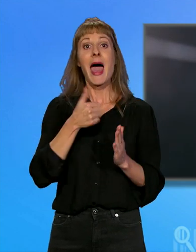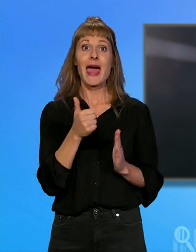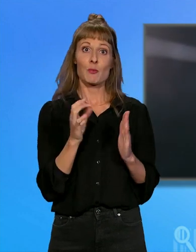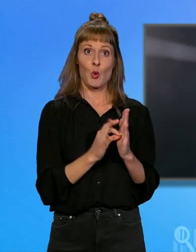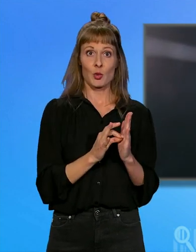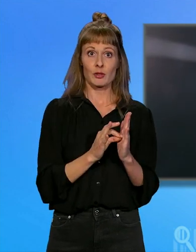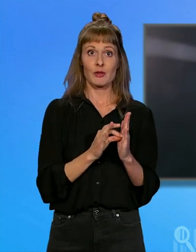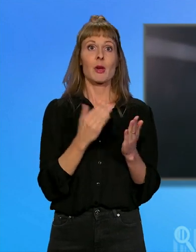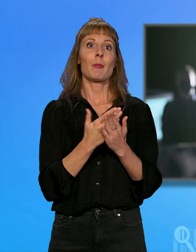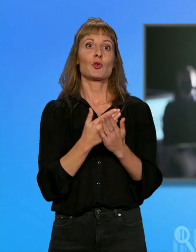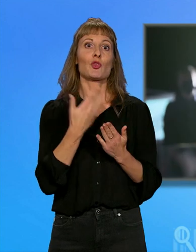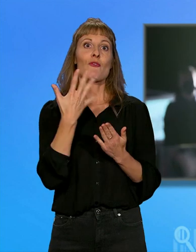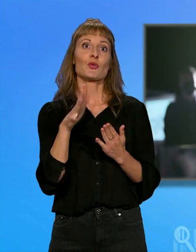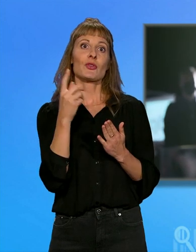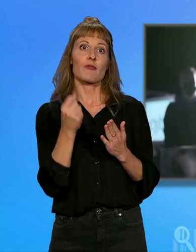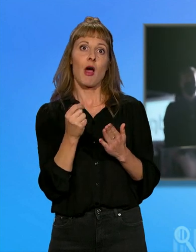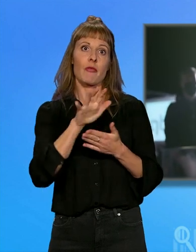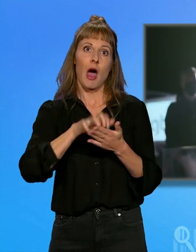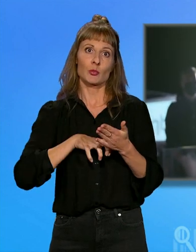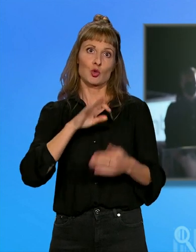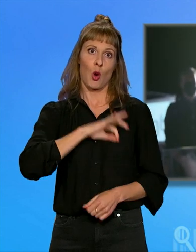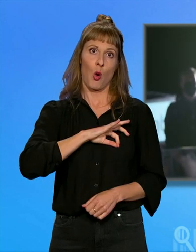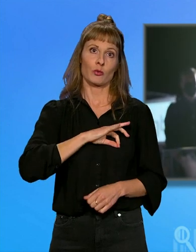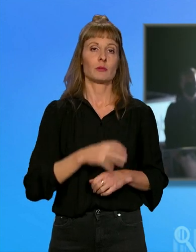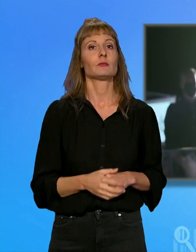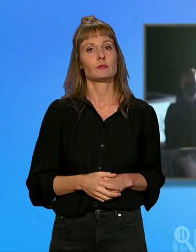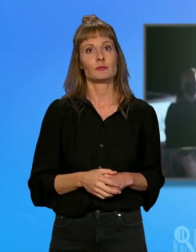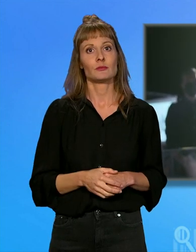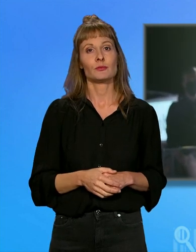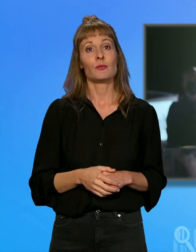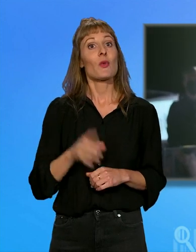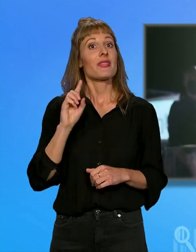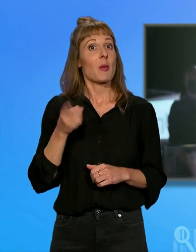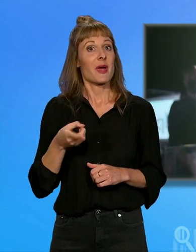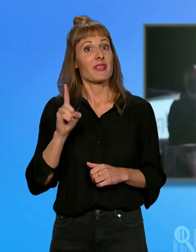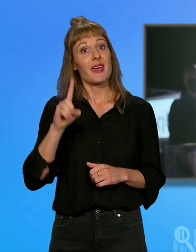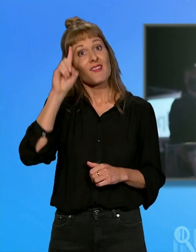Fahrer. DPD wisse auch von den fehlenden Pausen.